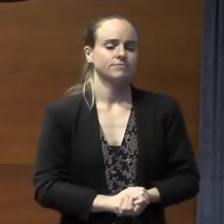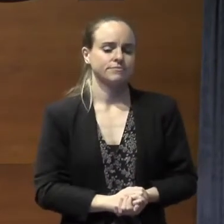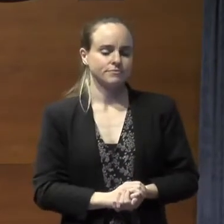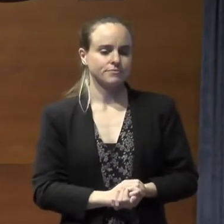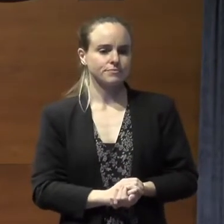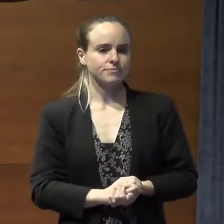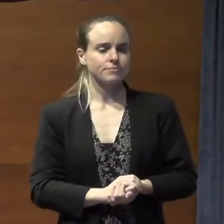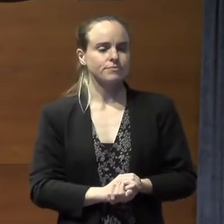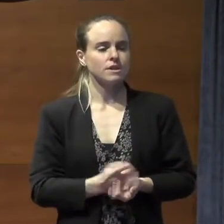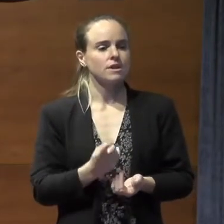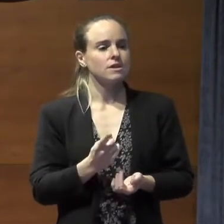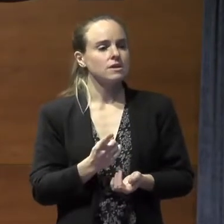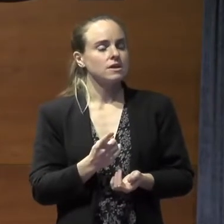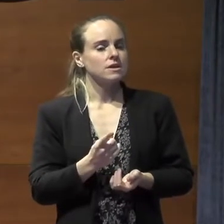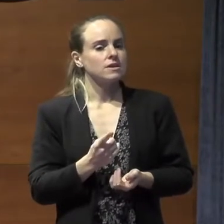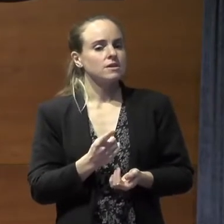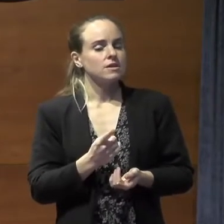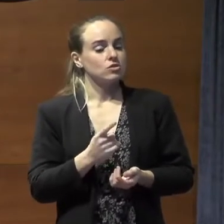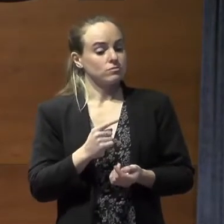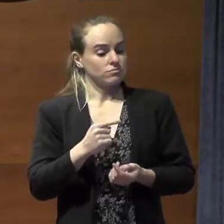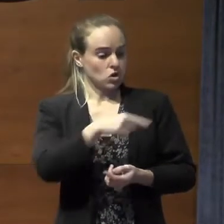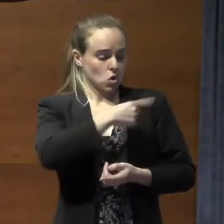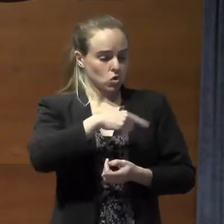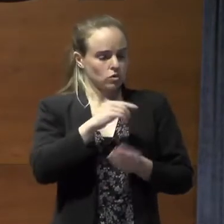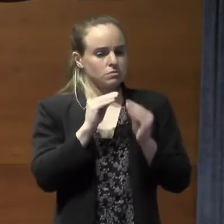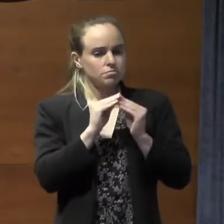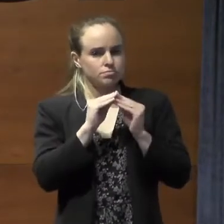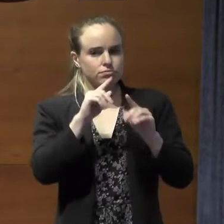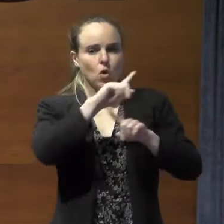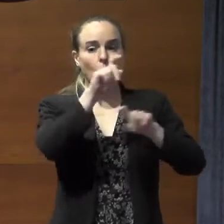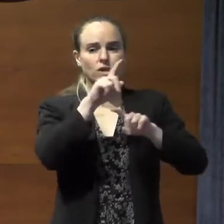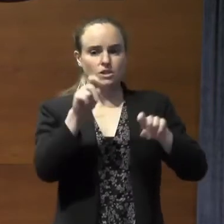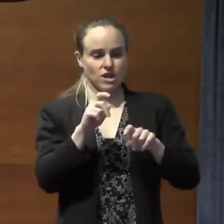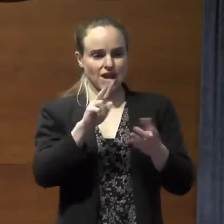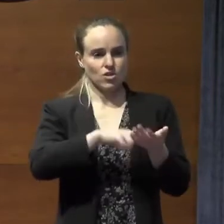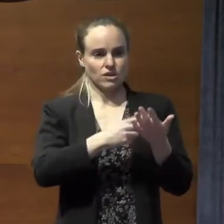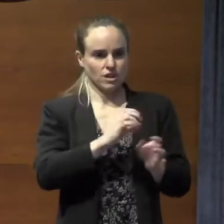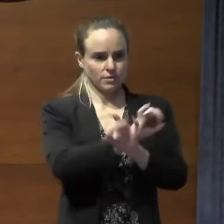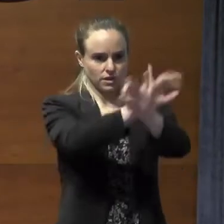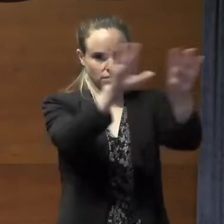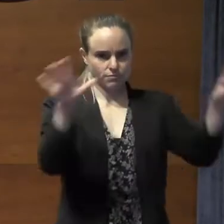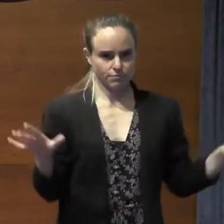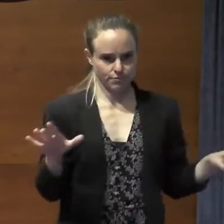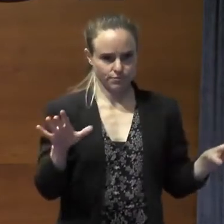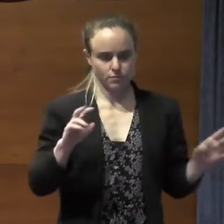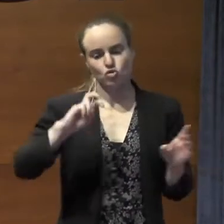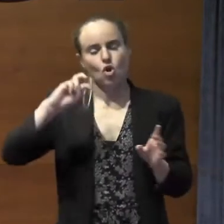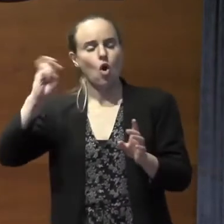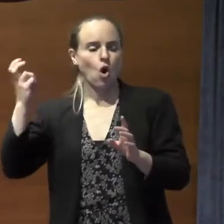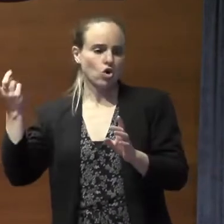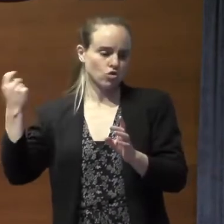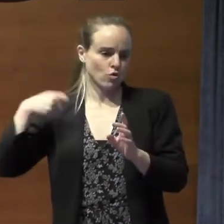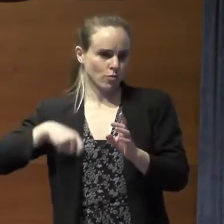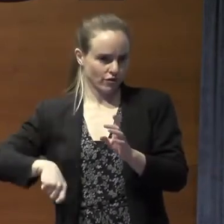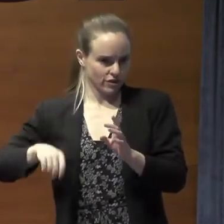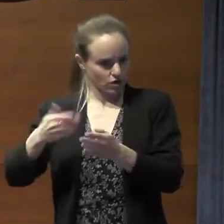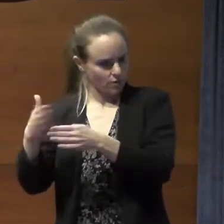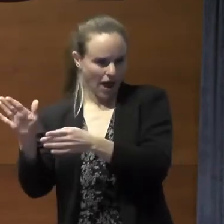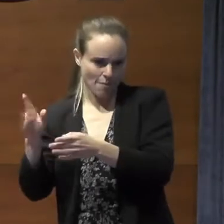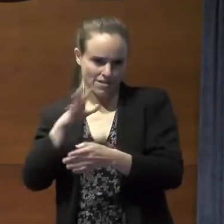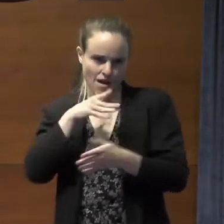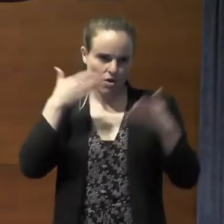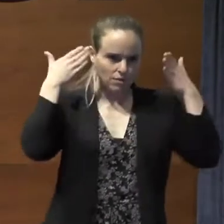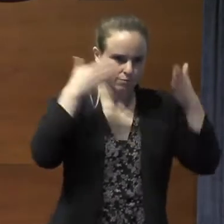El cuestionario para intérpretes, hay otro cuestionario para proveedores y proveedoras de servicios, nos centramos en